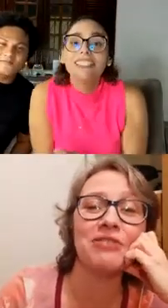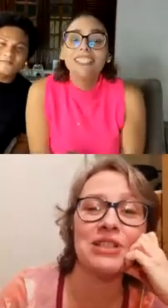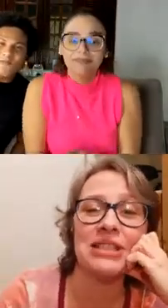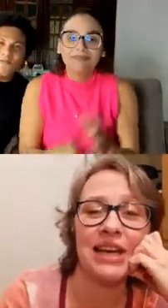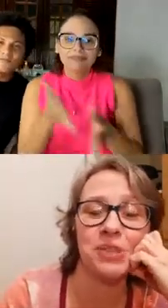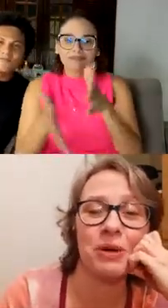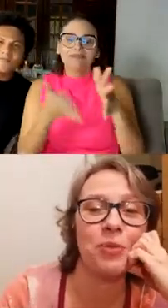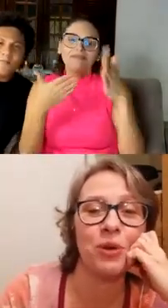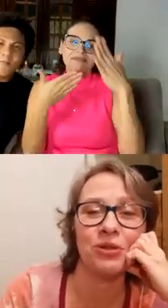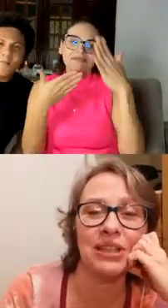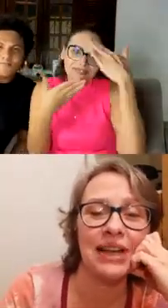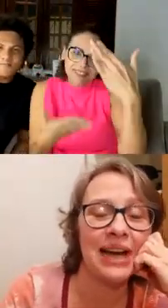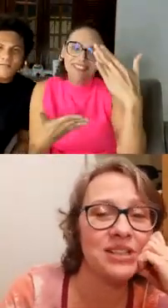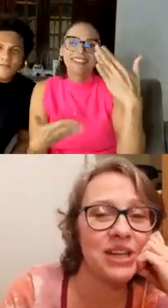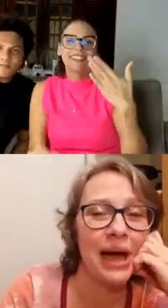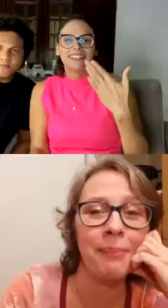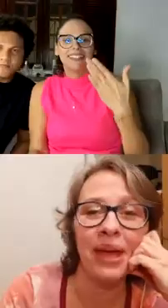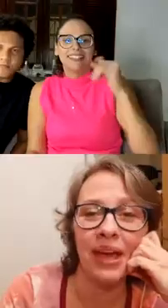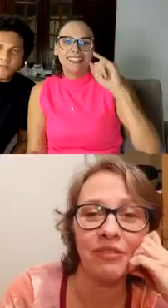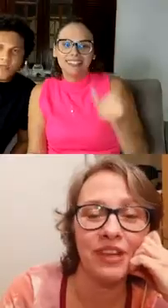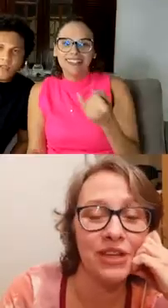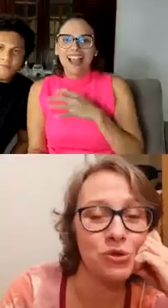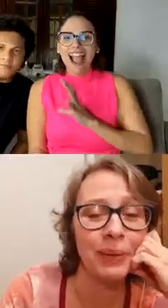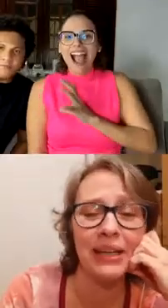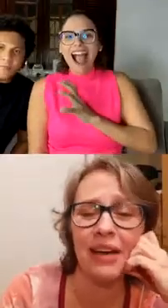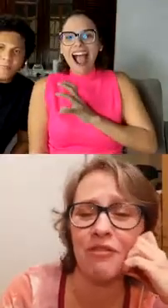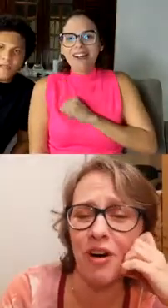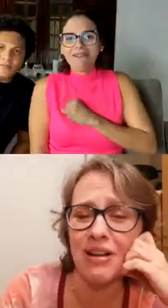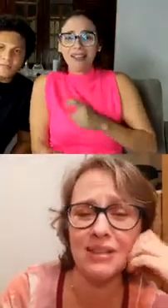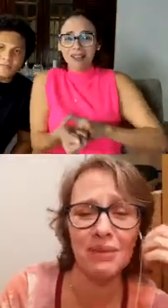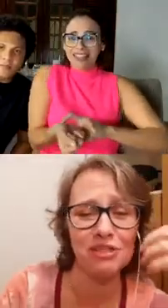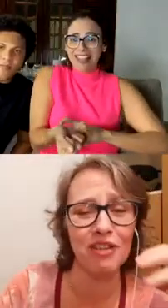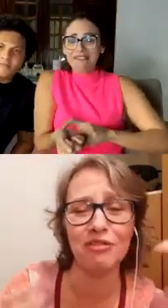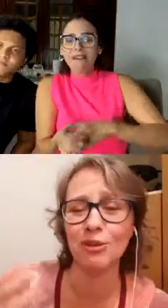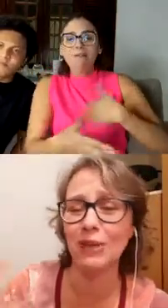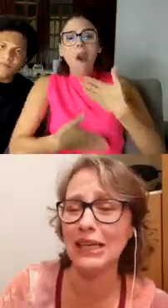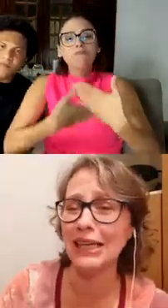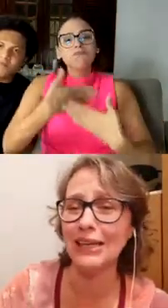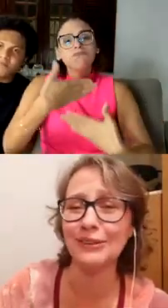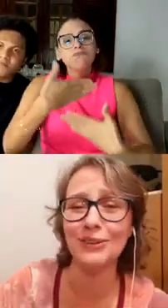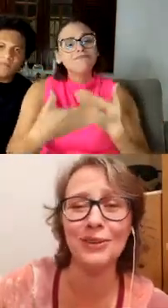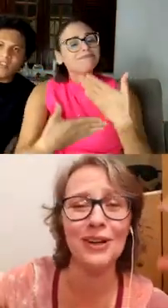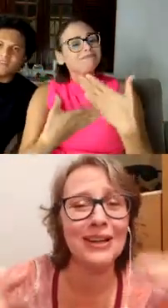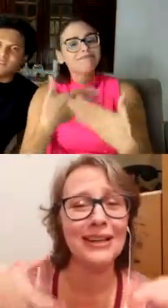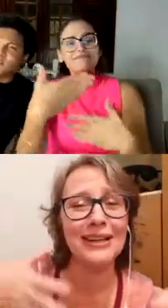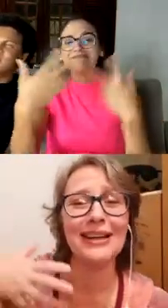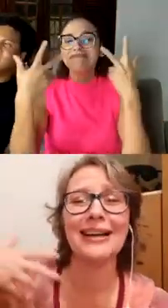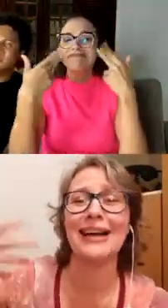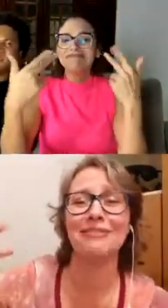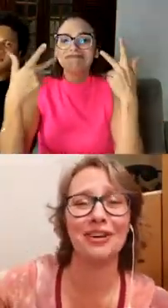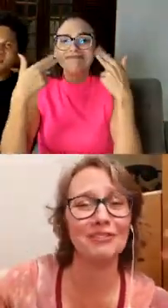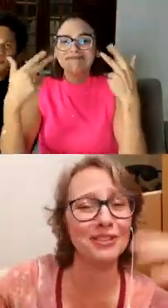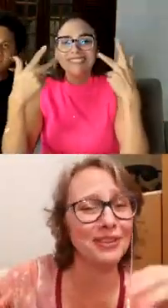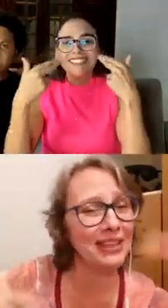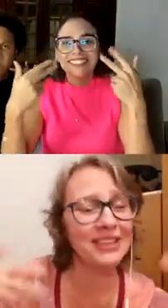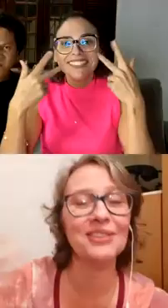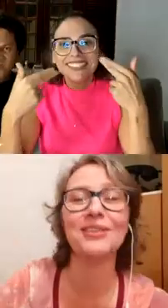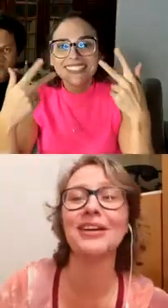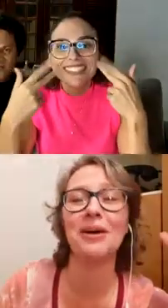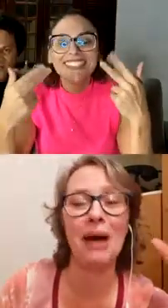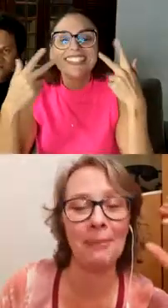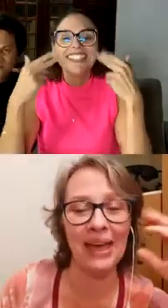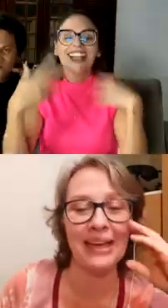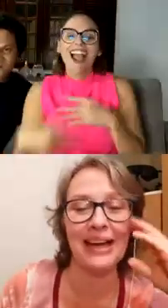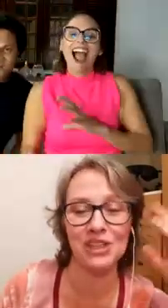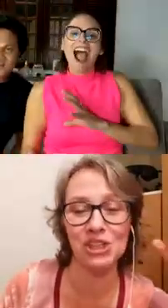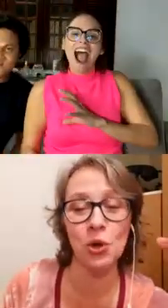a vocês pela oportunidade. Amei. Fiquei super nervosa, mas foi fluindo. Foi fluindo e